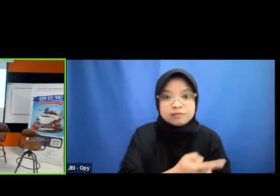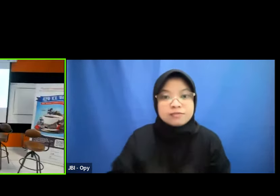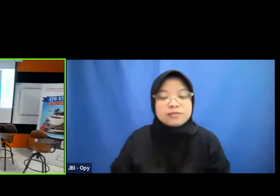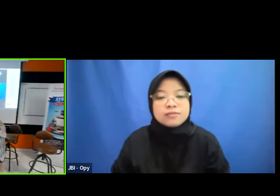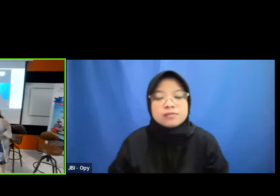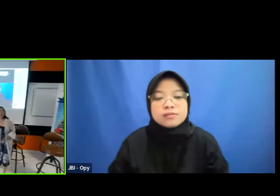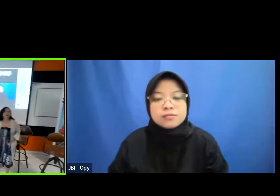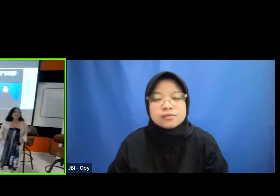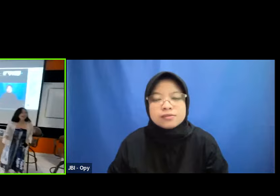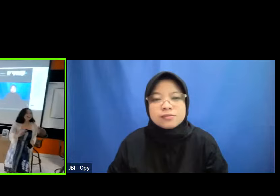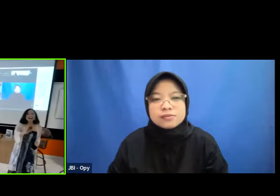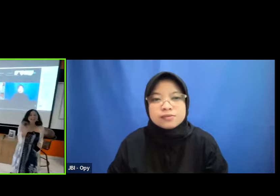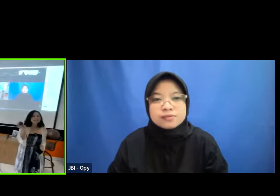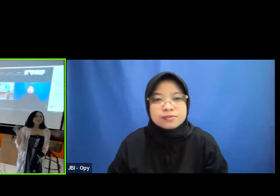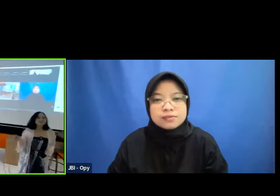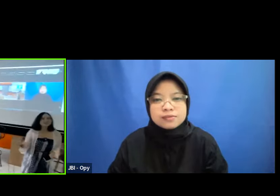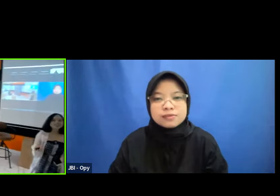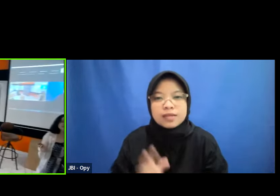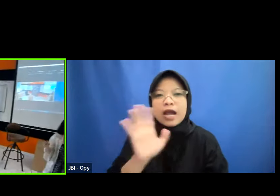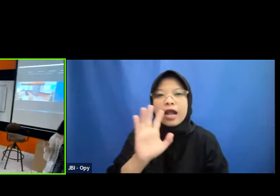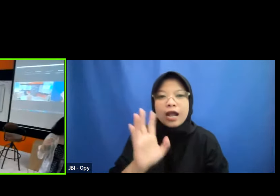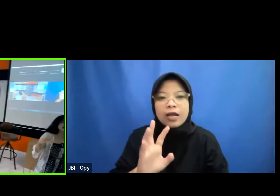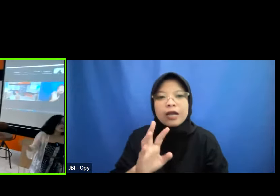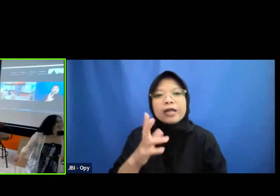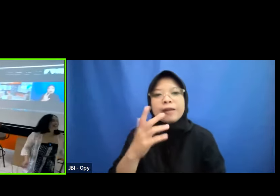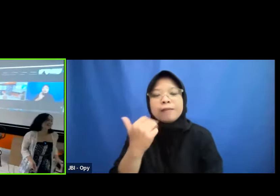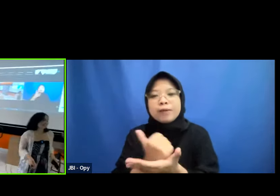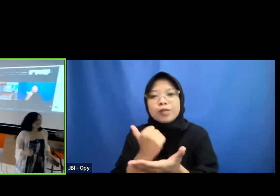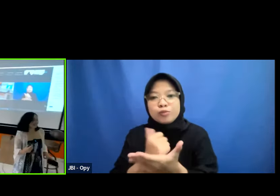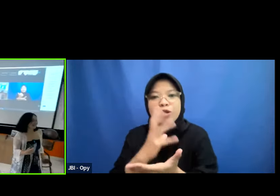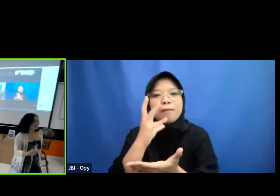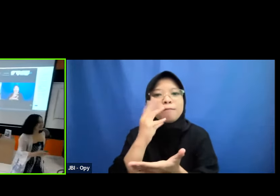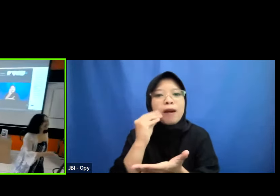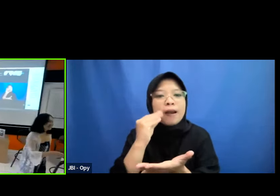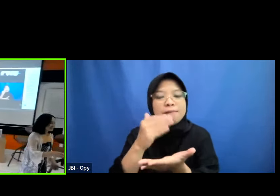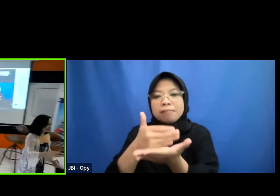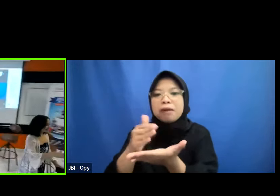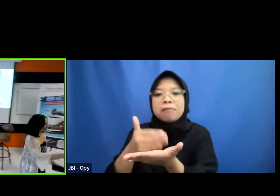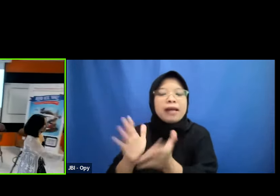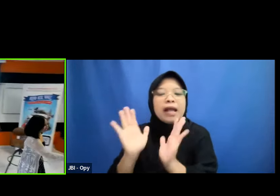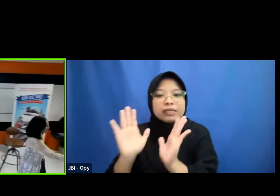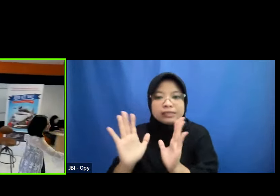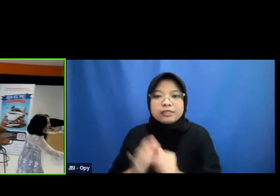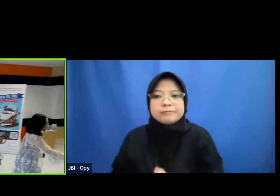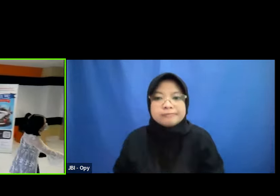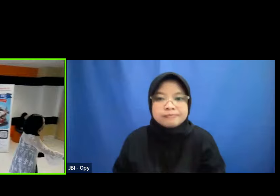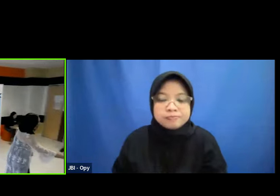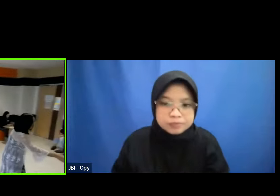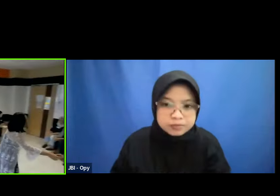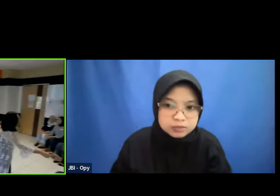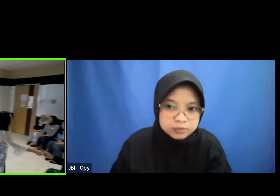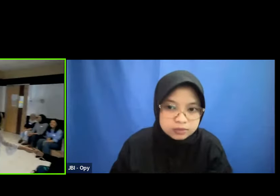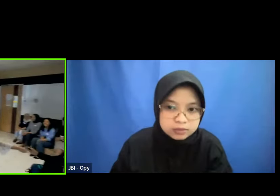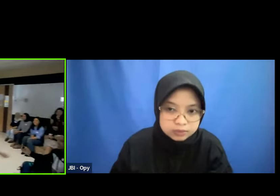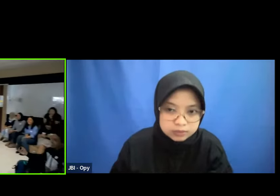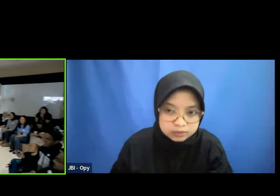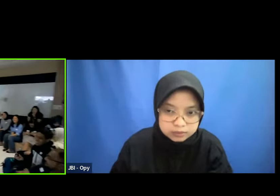He ini engak ini tuh kita beneran sharing aja gitu